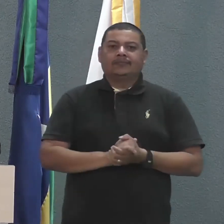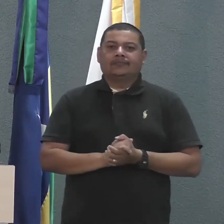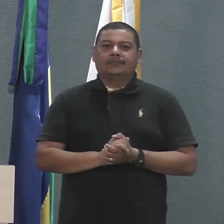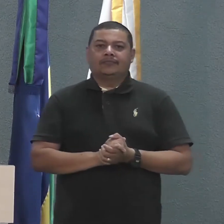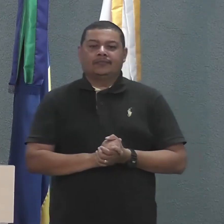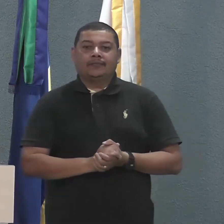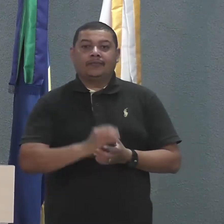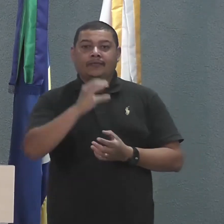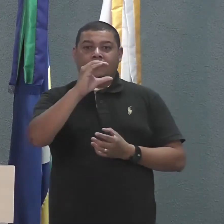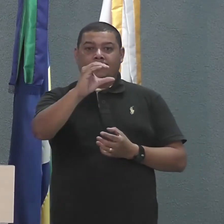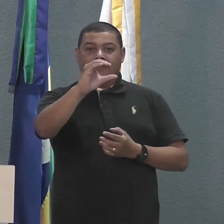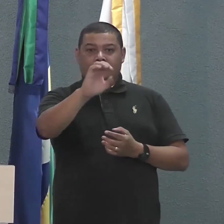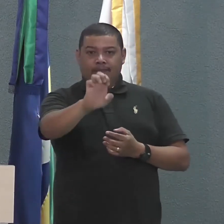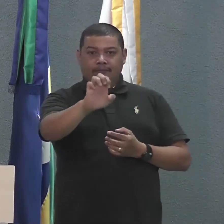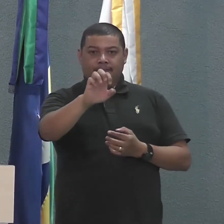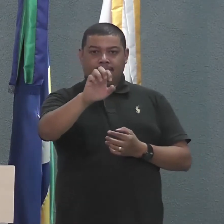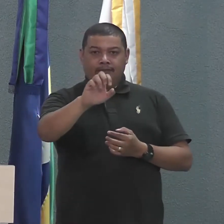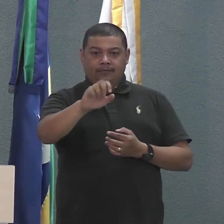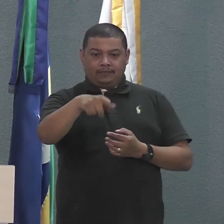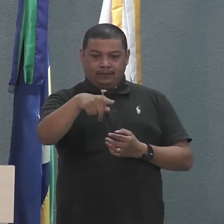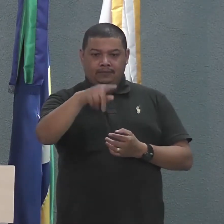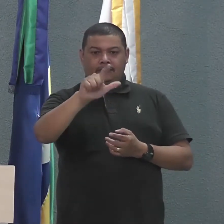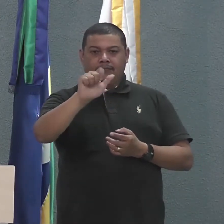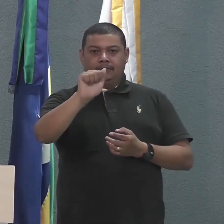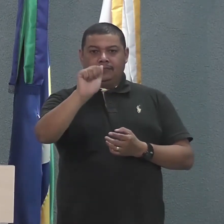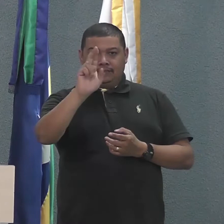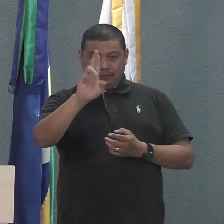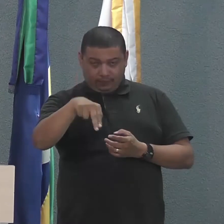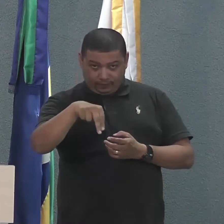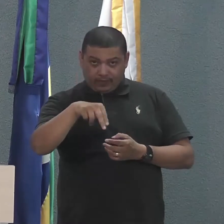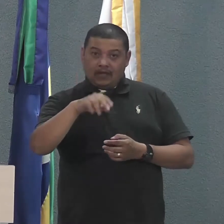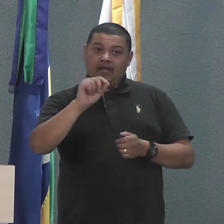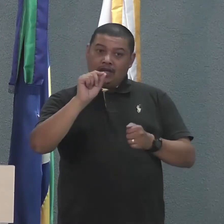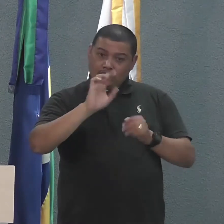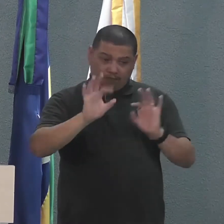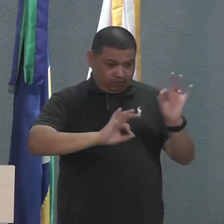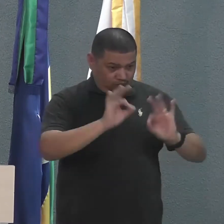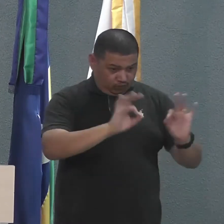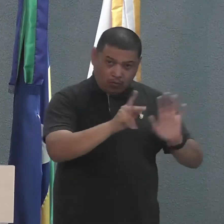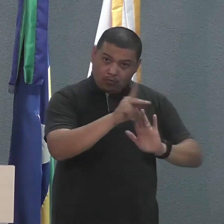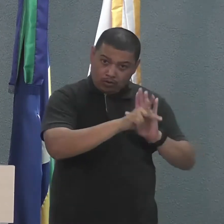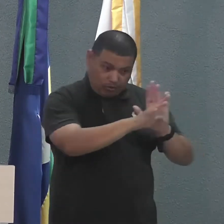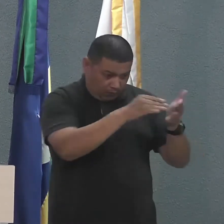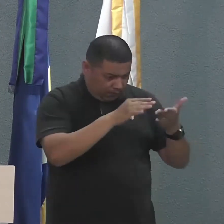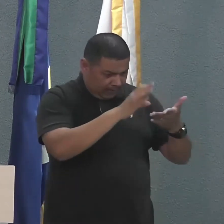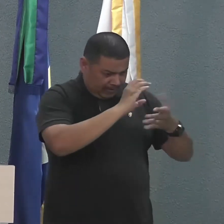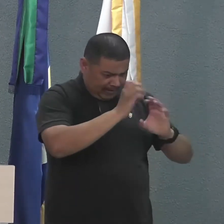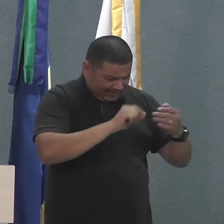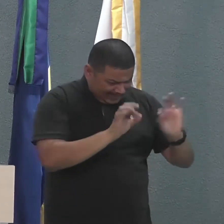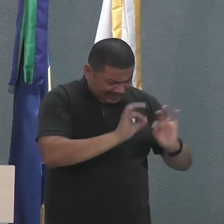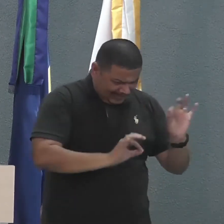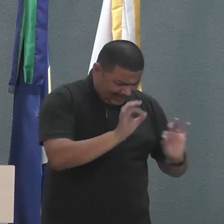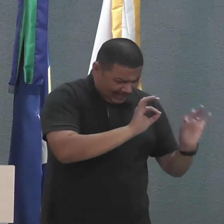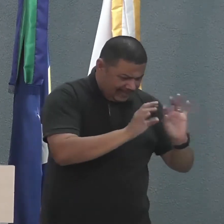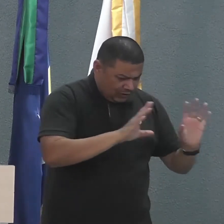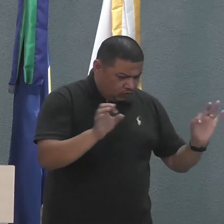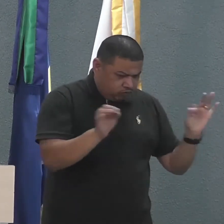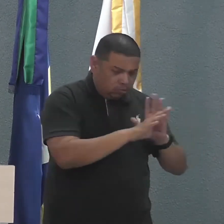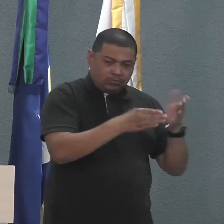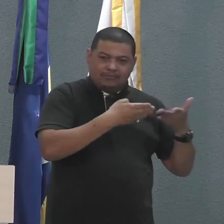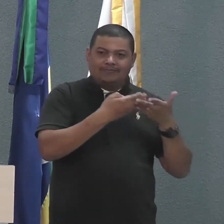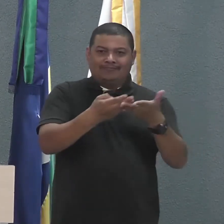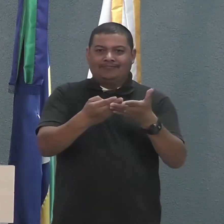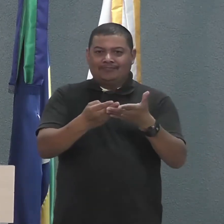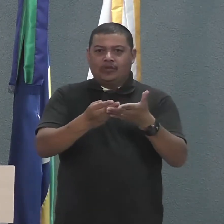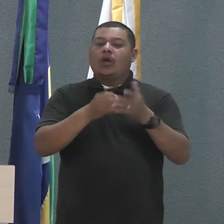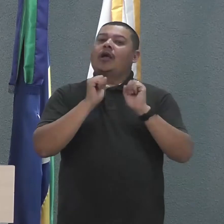a CEPLAN, que fez a correção e encaminhou para que realmente a ponte viesse a ser iniciada ainda esse